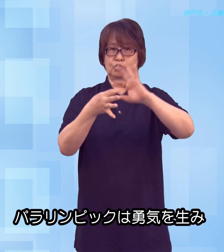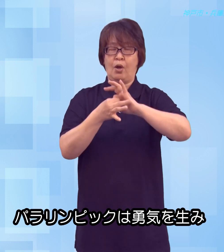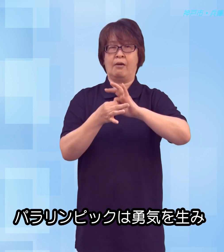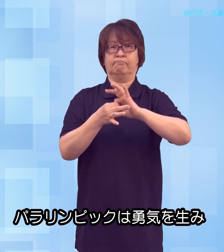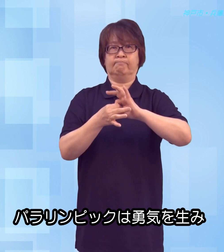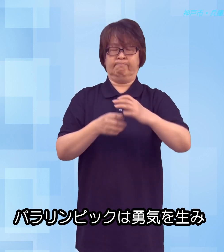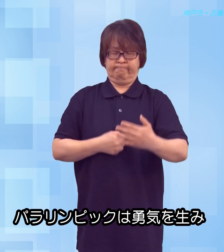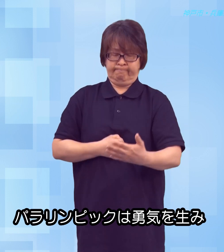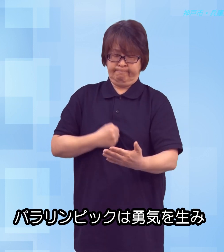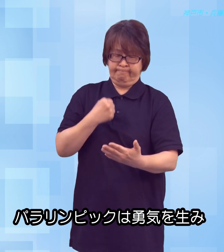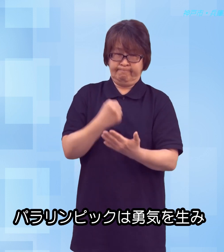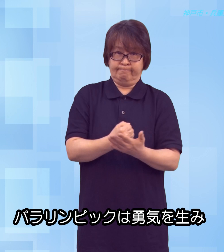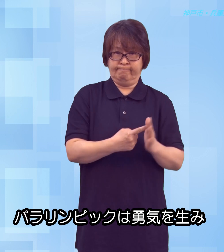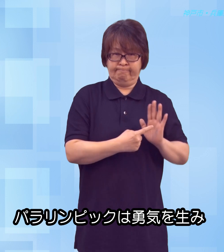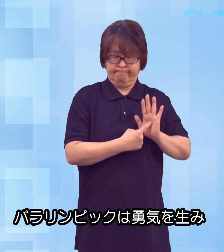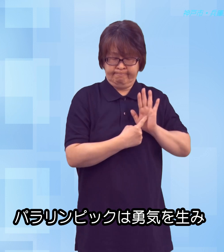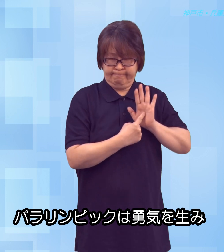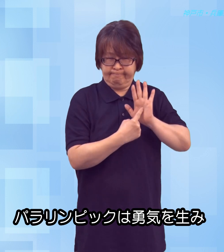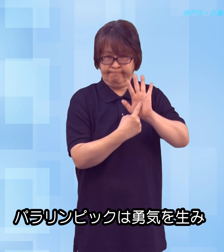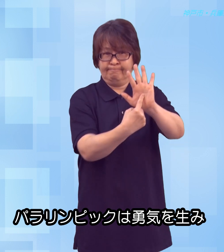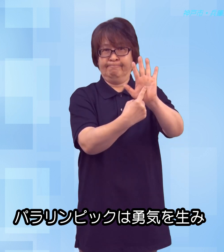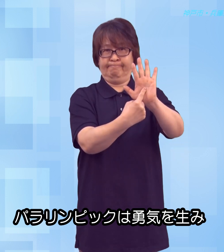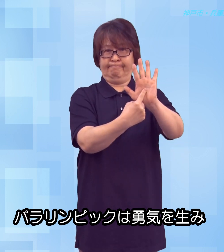パラリンピックは誘致ように